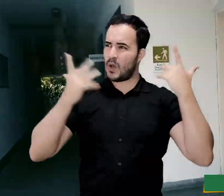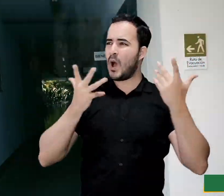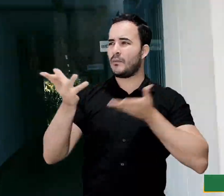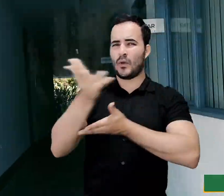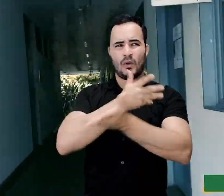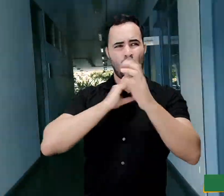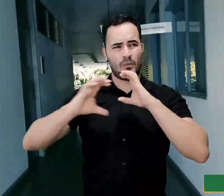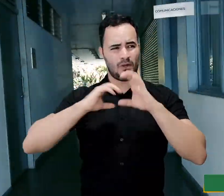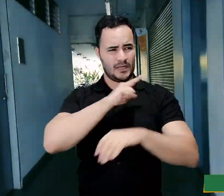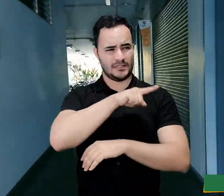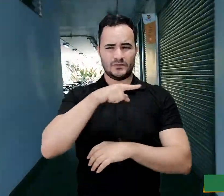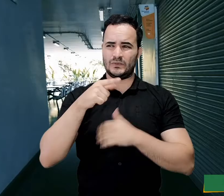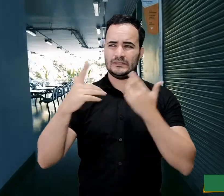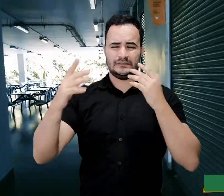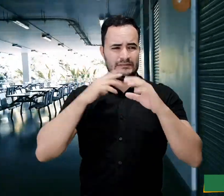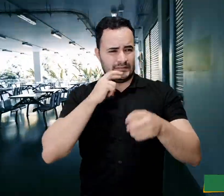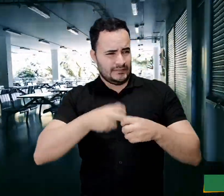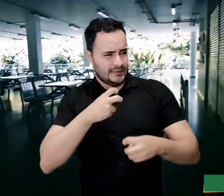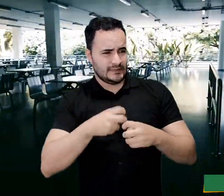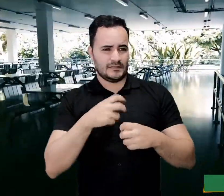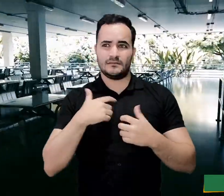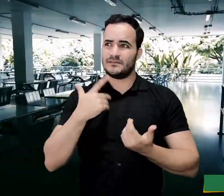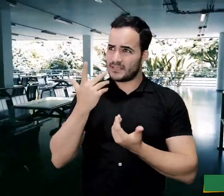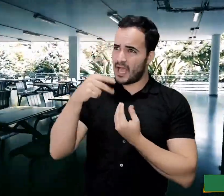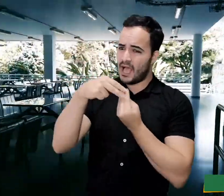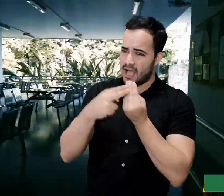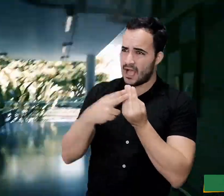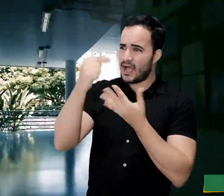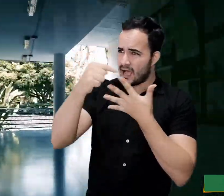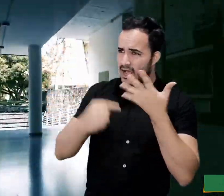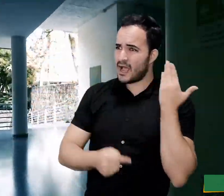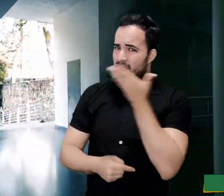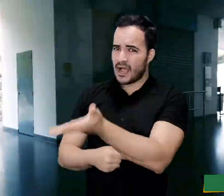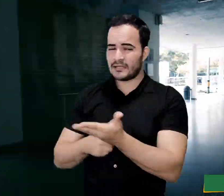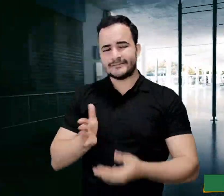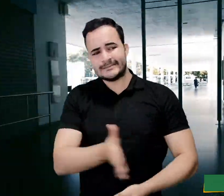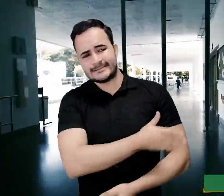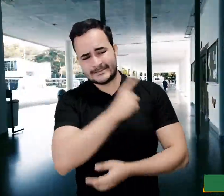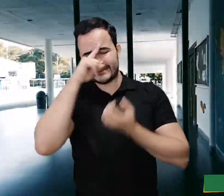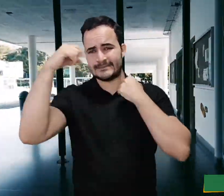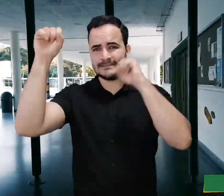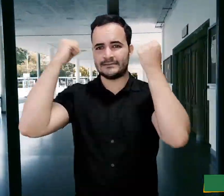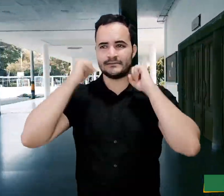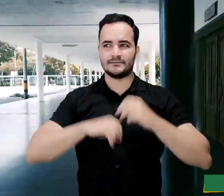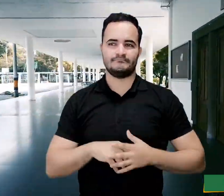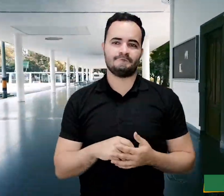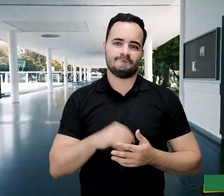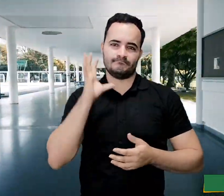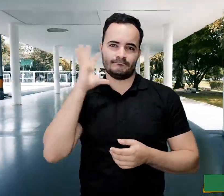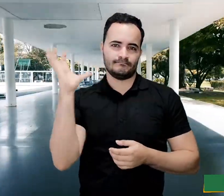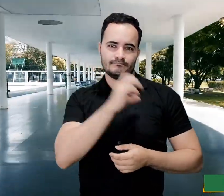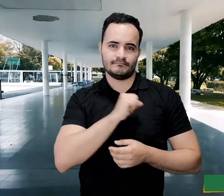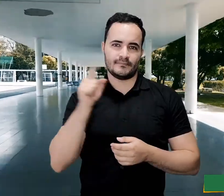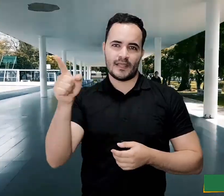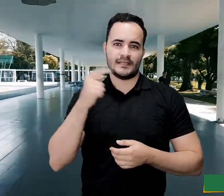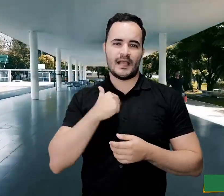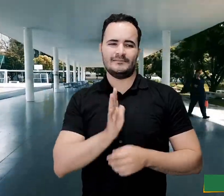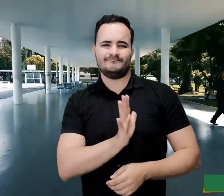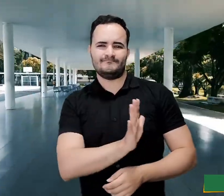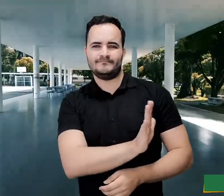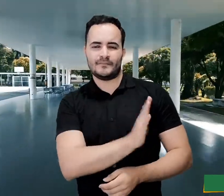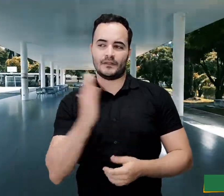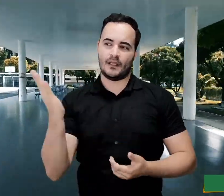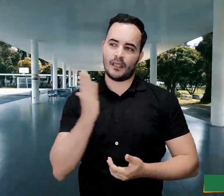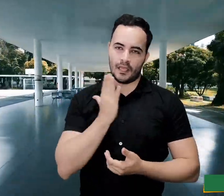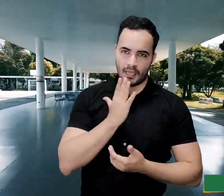personas oralmente, que en las herramientas que le mencionaba. Esa fue la razón por la cual no quiso me acercara a la vacante laboral,